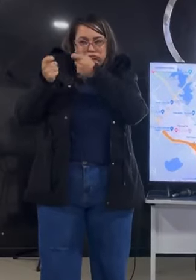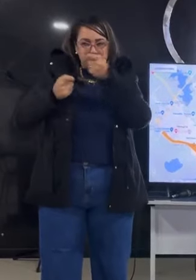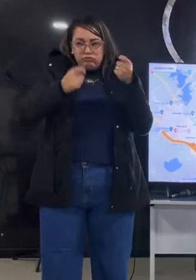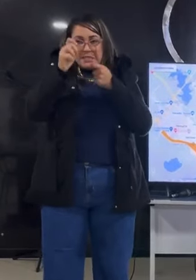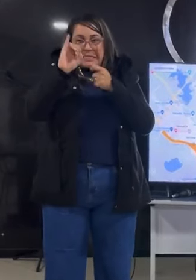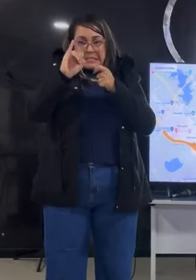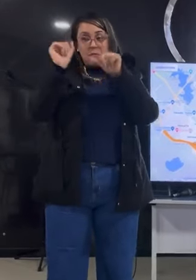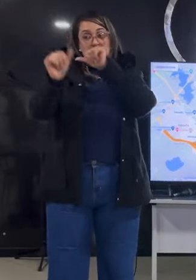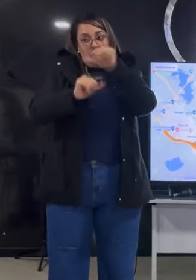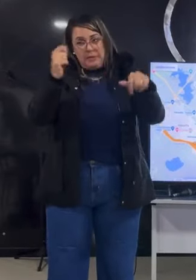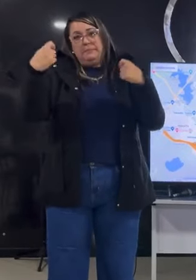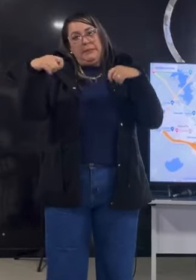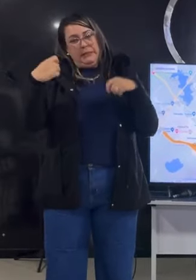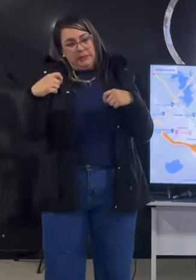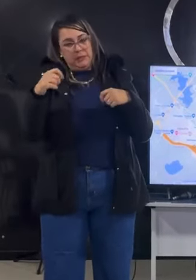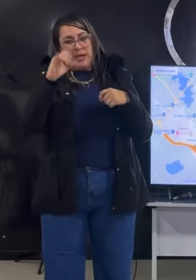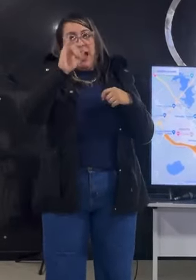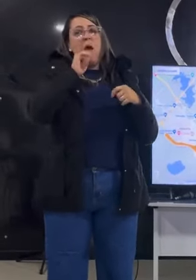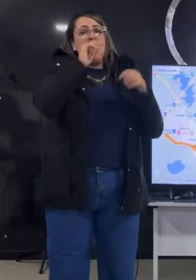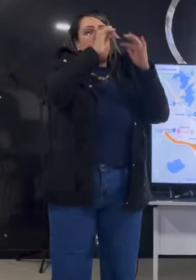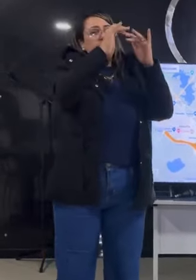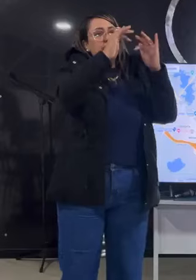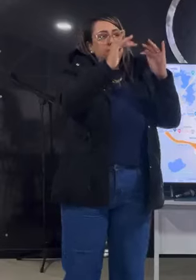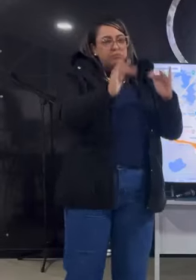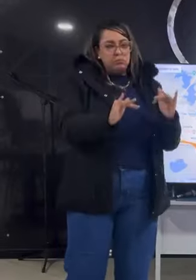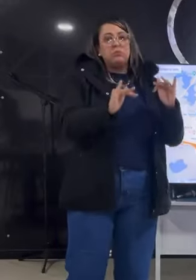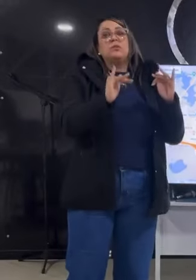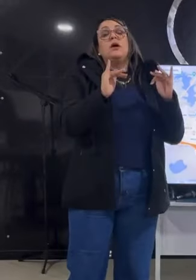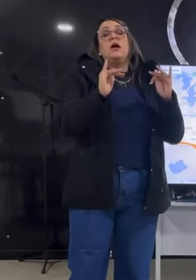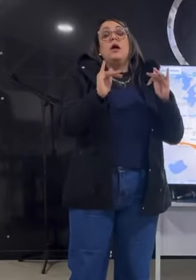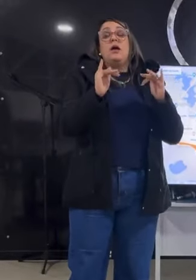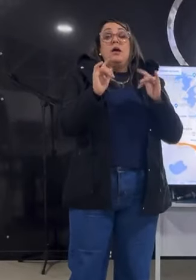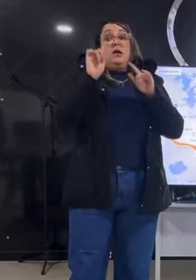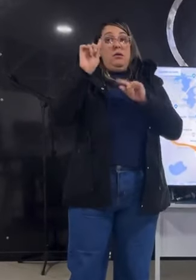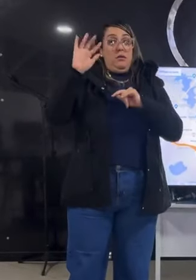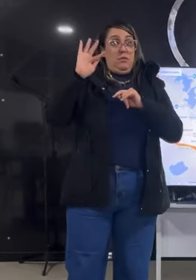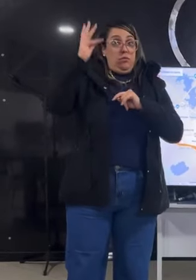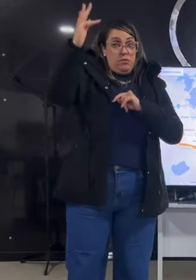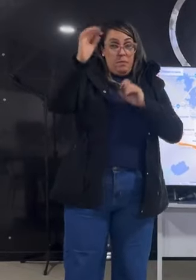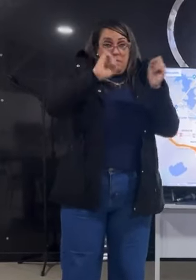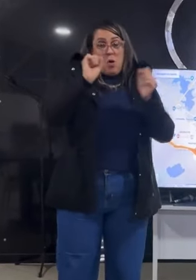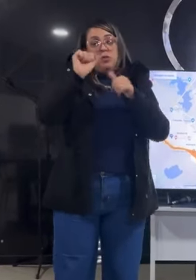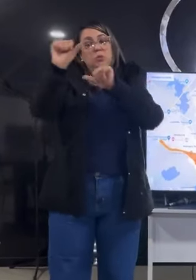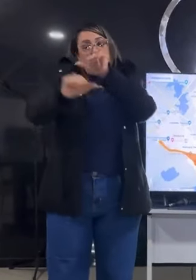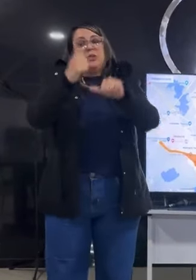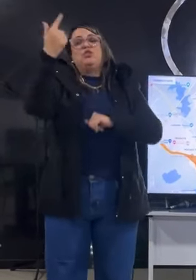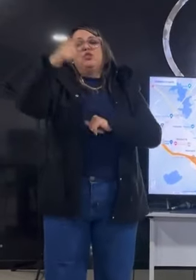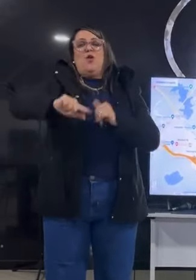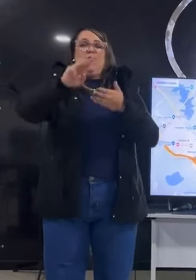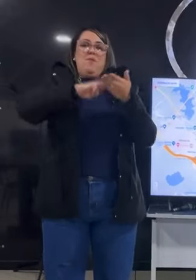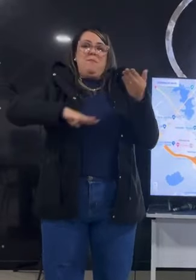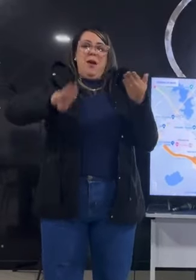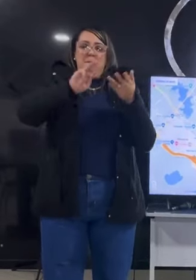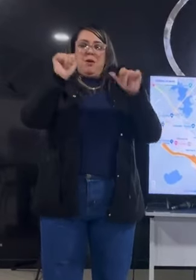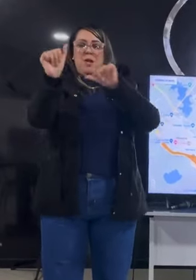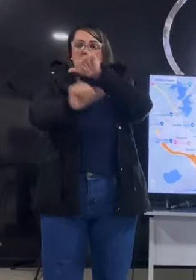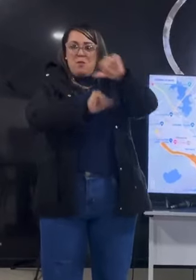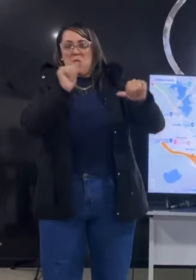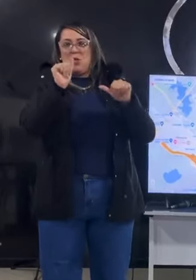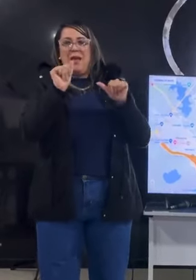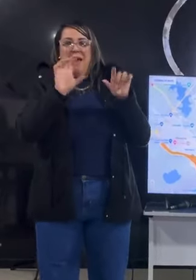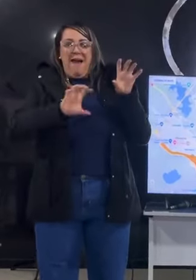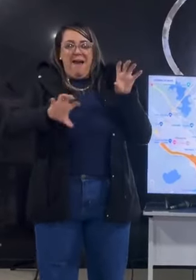as águas seguirem baixando provavelmente daqui a uns dias a gente possa de novo alterar esse mapa e mudar algumas áreas até que ele fique todo